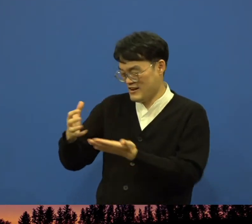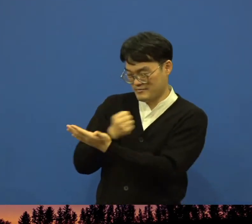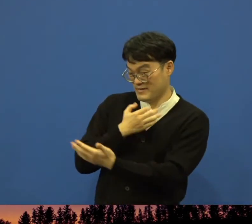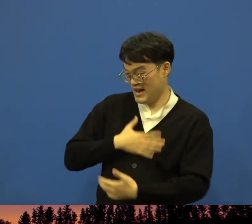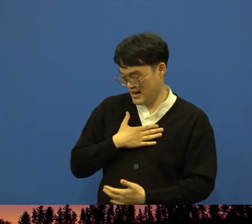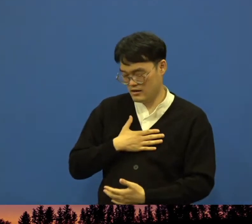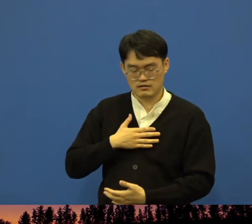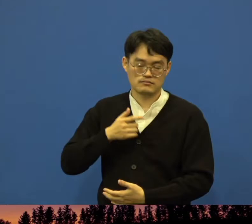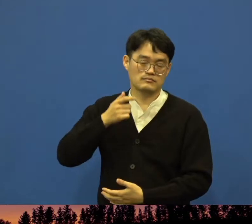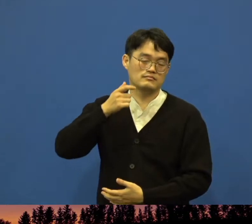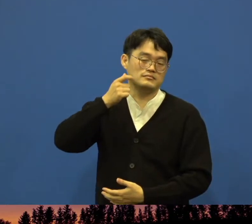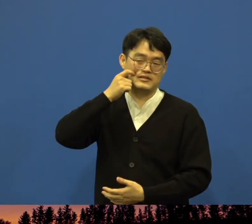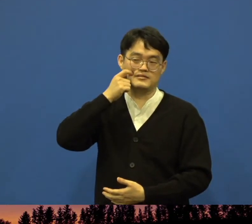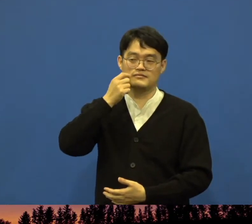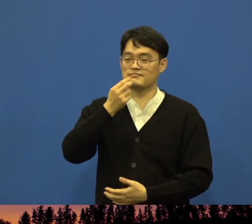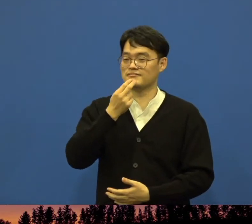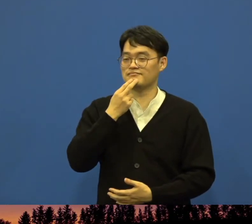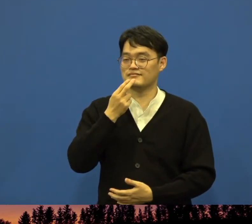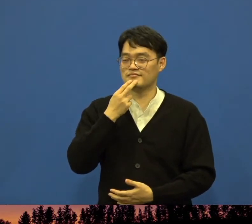많아요.